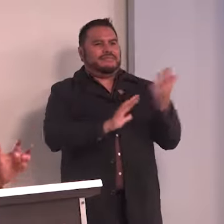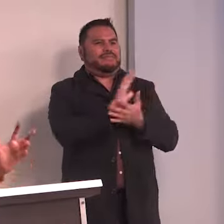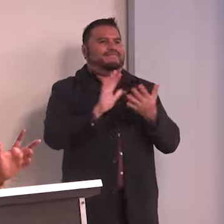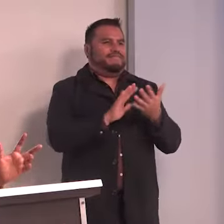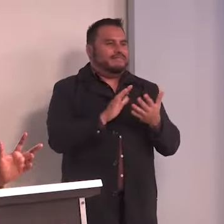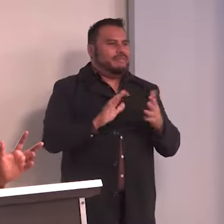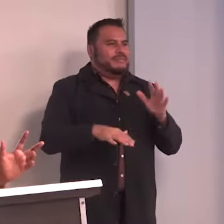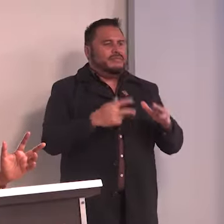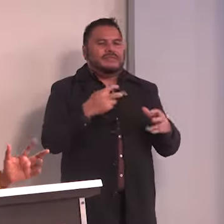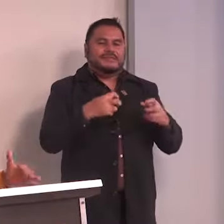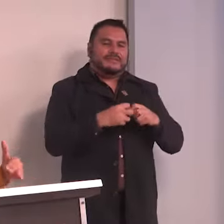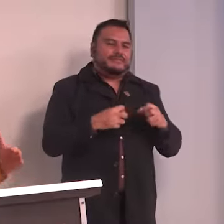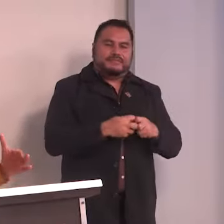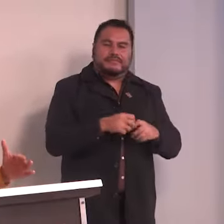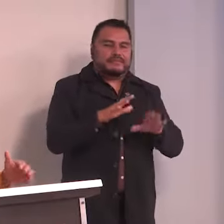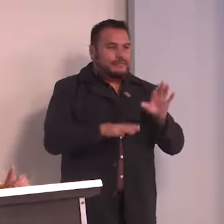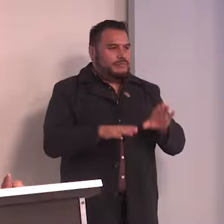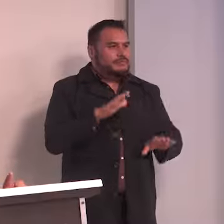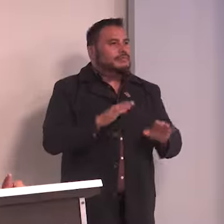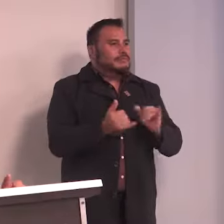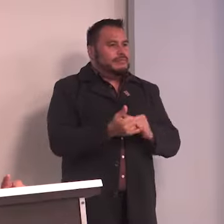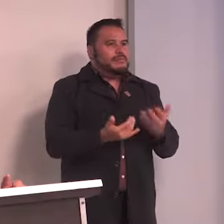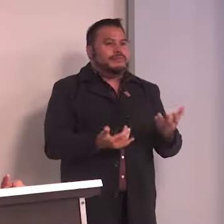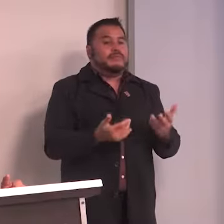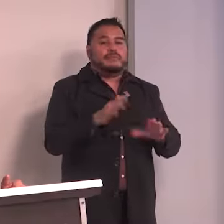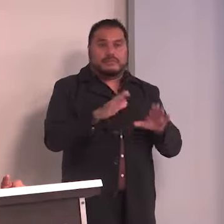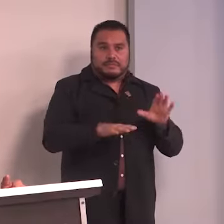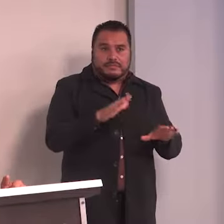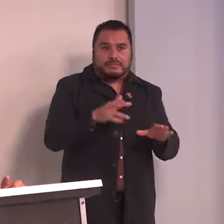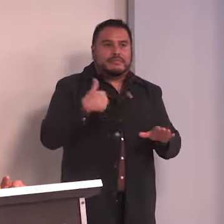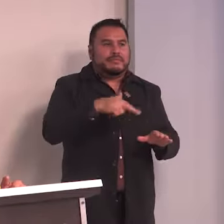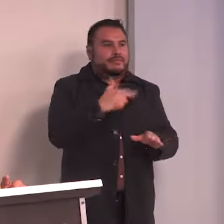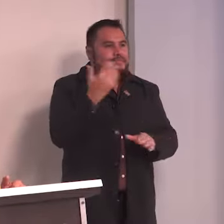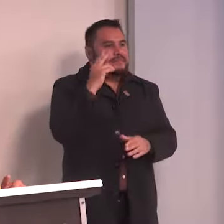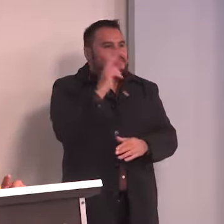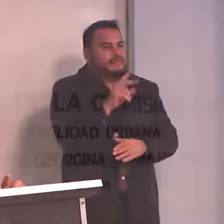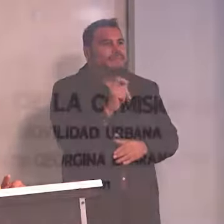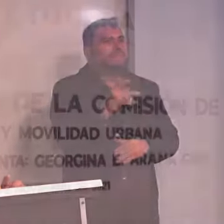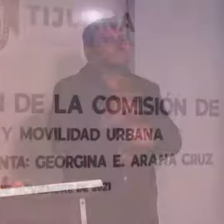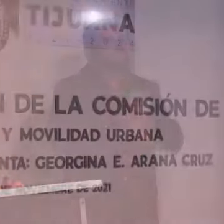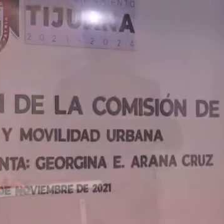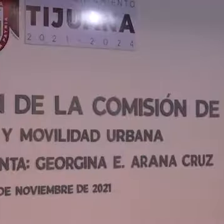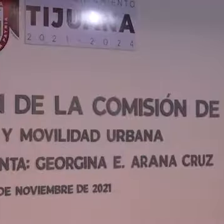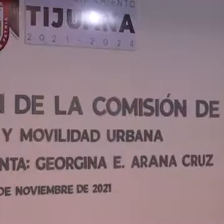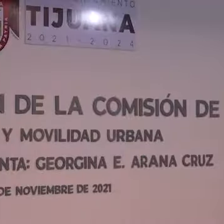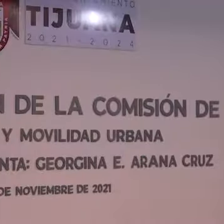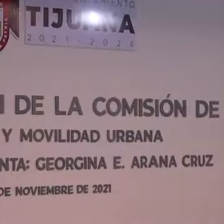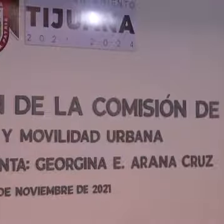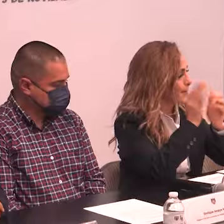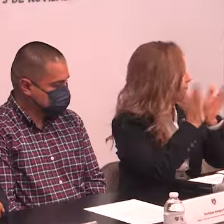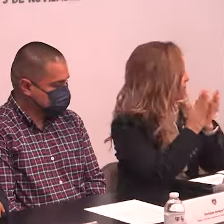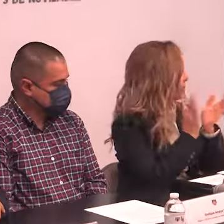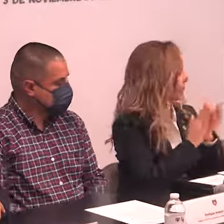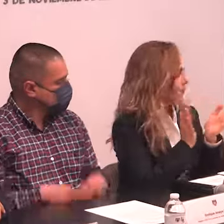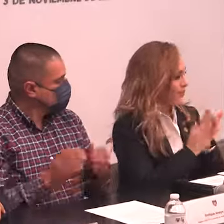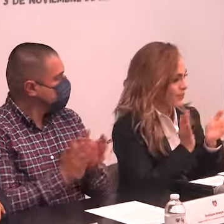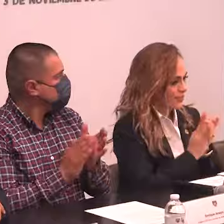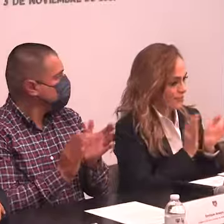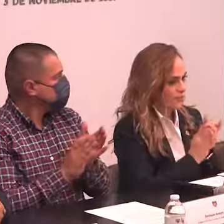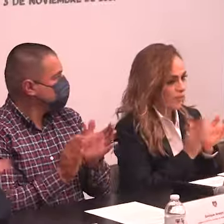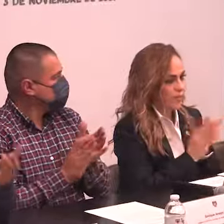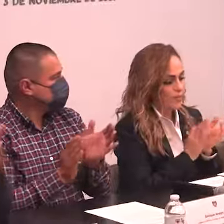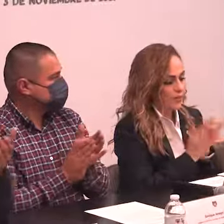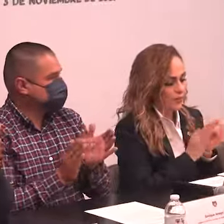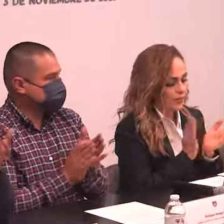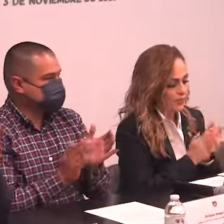nos genera estrés, nos genera estrés y en muchos casos lo hemos visto violencia. Violencia porque las cuestiones del